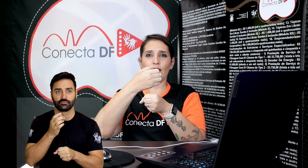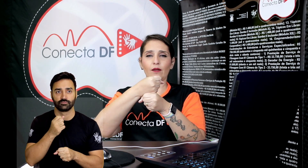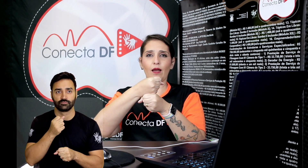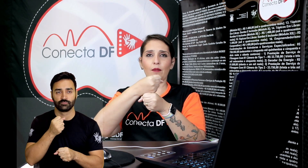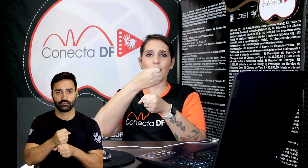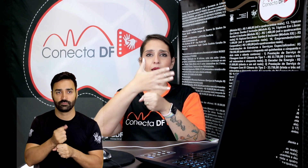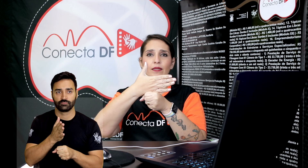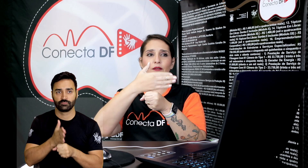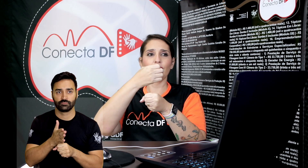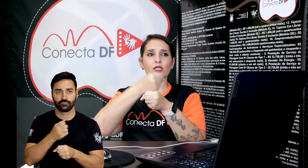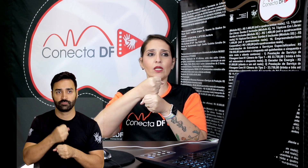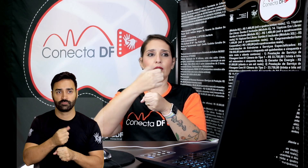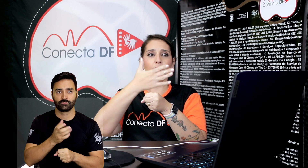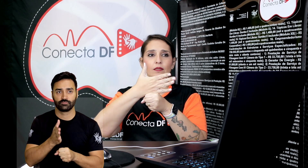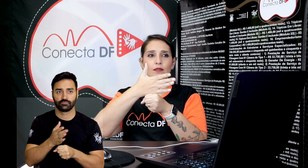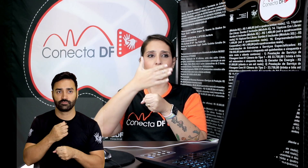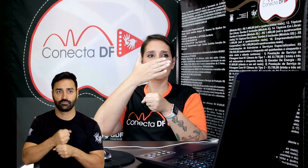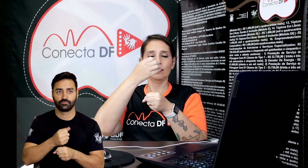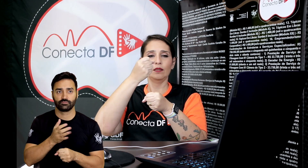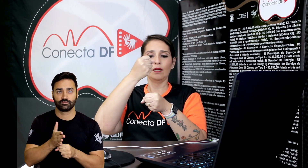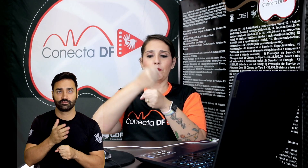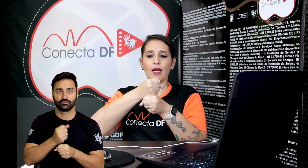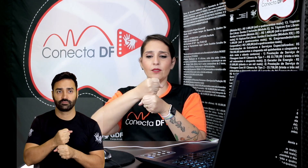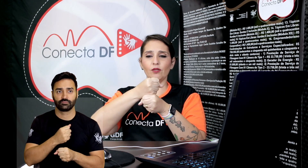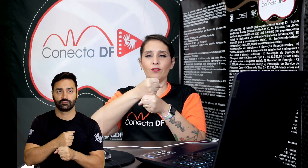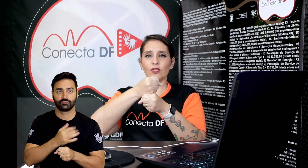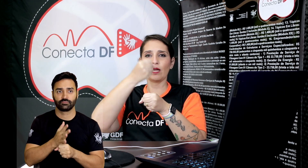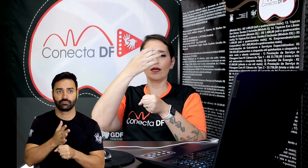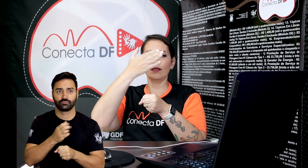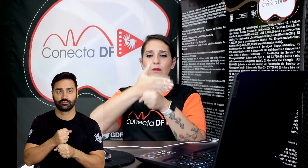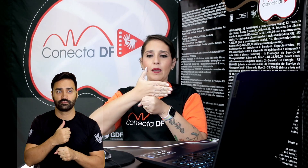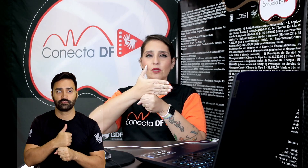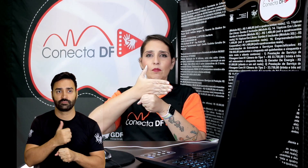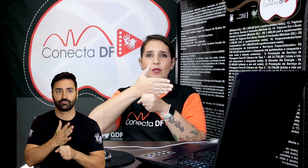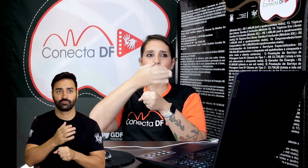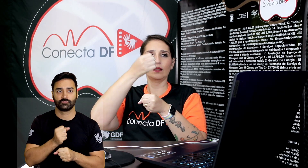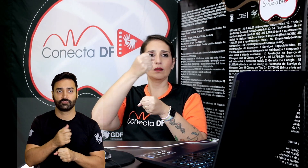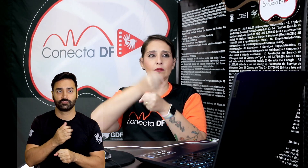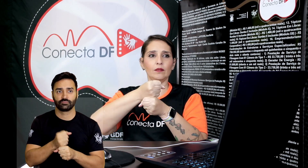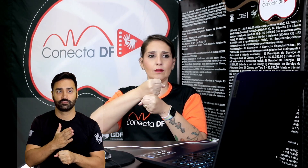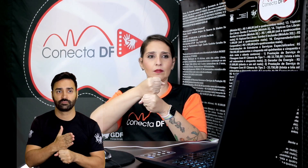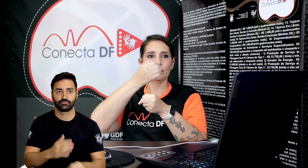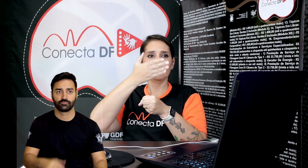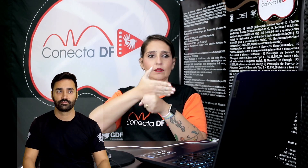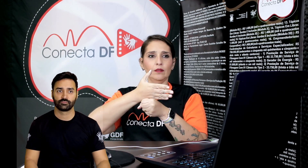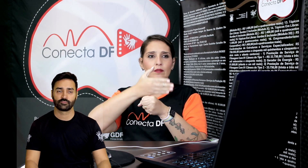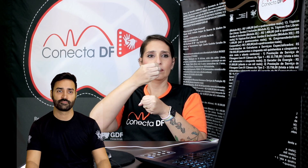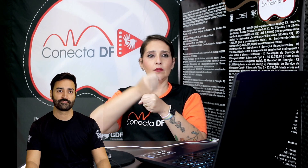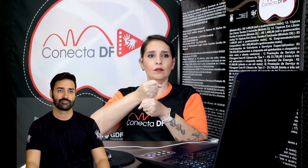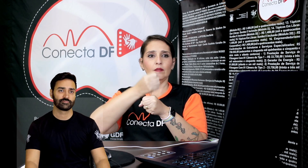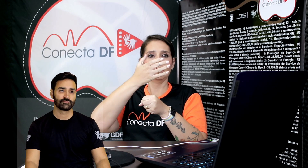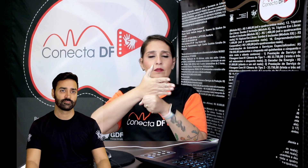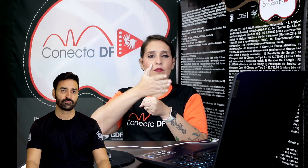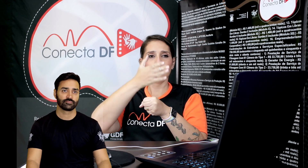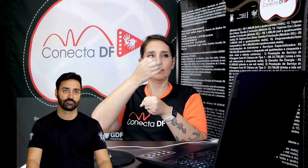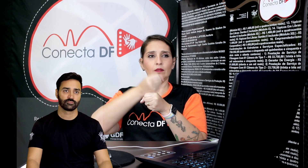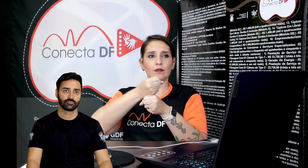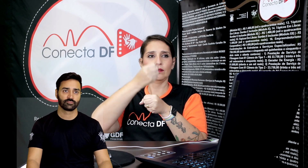bate aberta e fechada. Bate fechada, bate aberta.